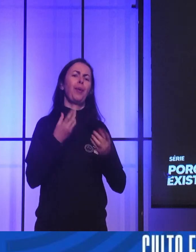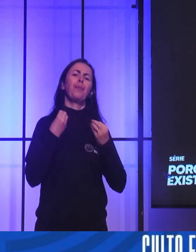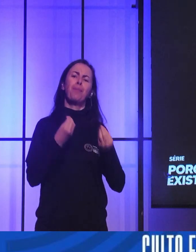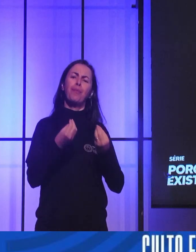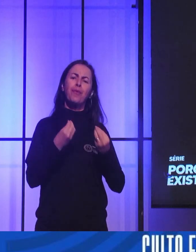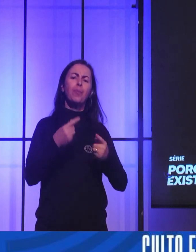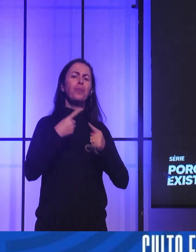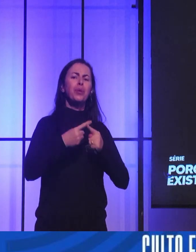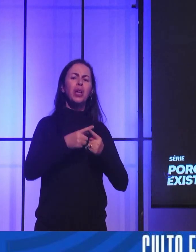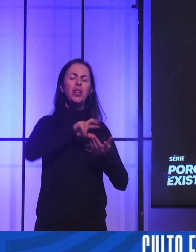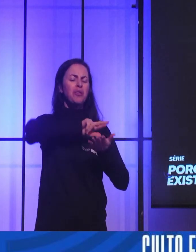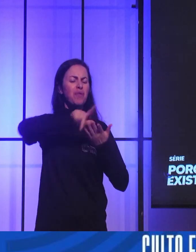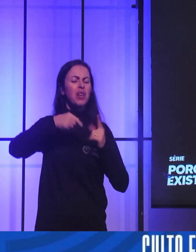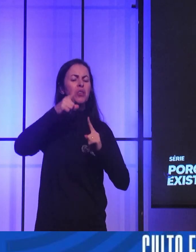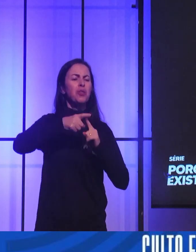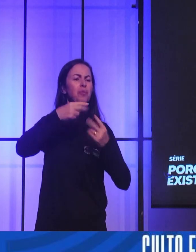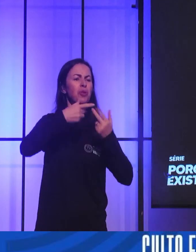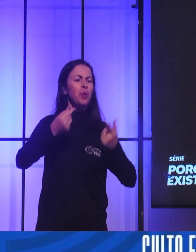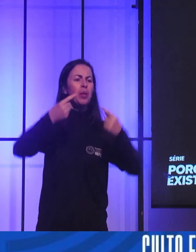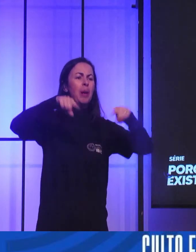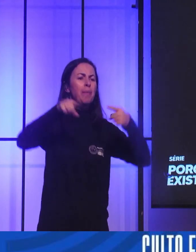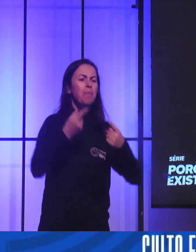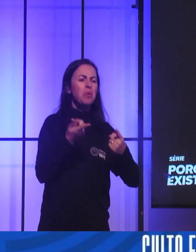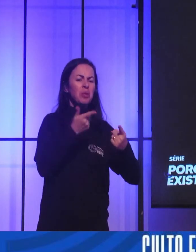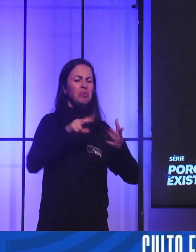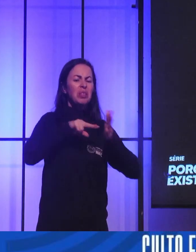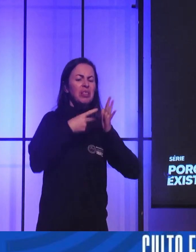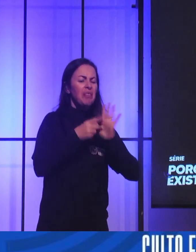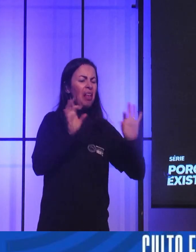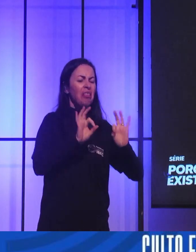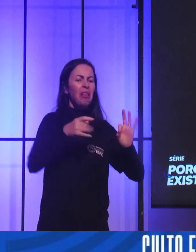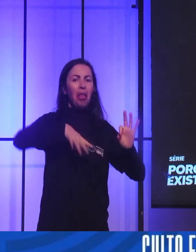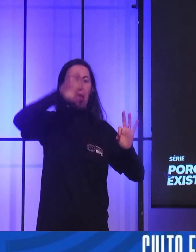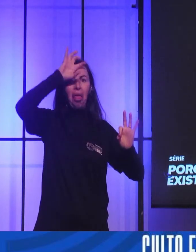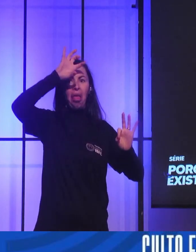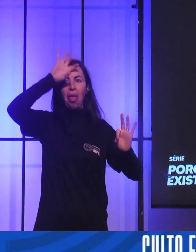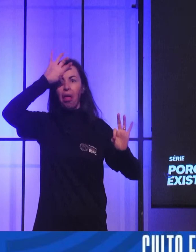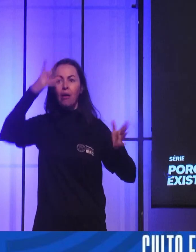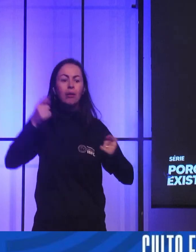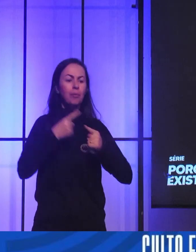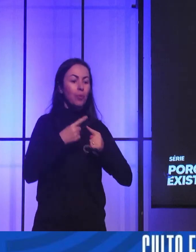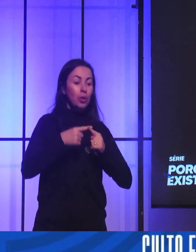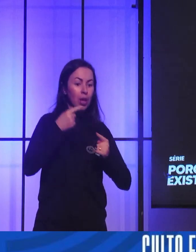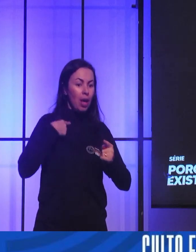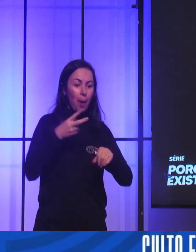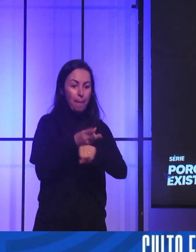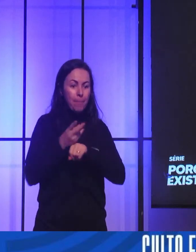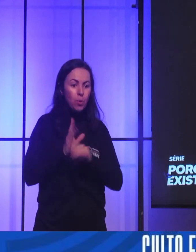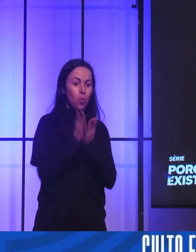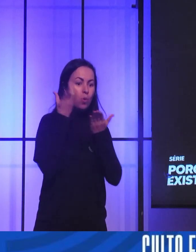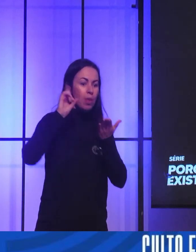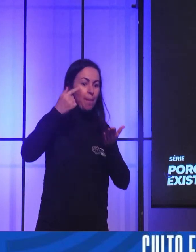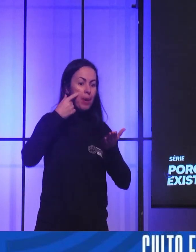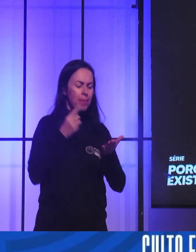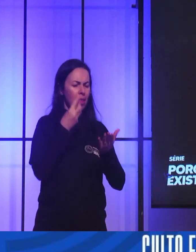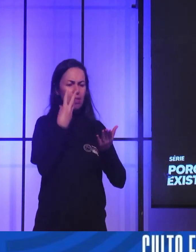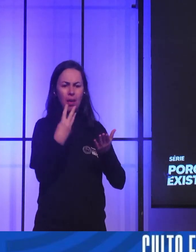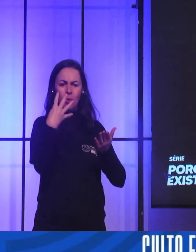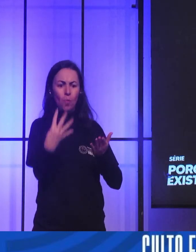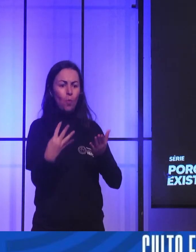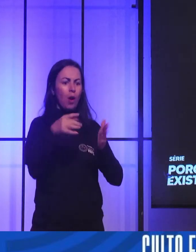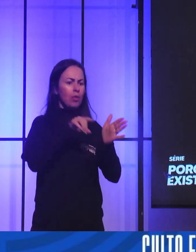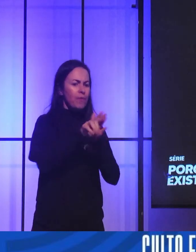coisa tola, músicas que não têm sentido nem significado. Mas então busque 3, 4 versículos da palavra de Deus